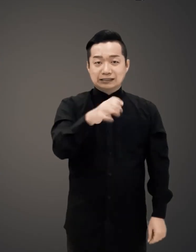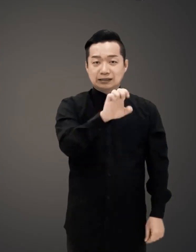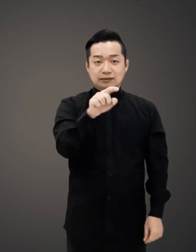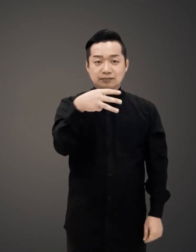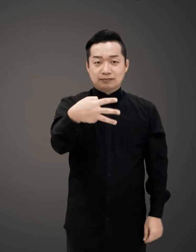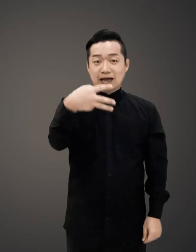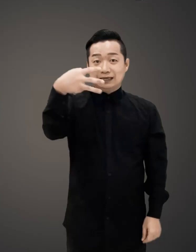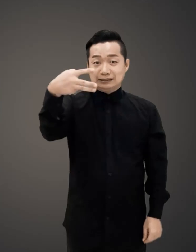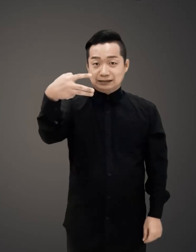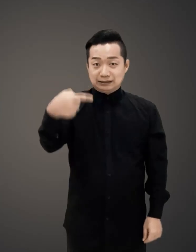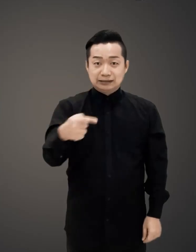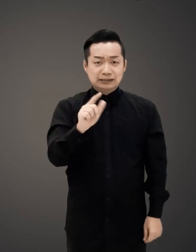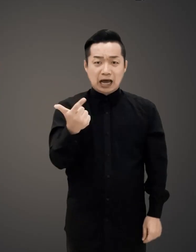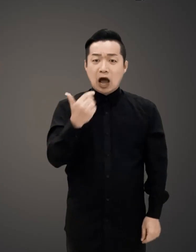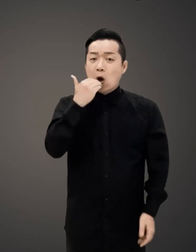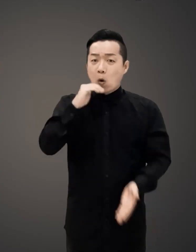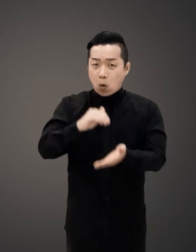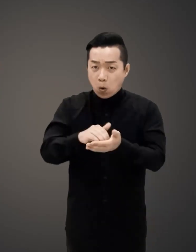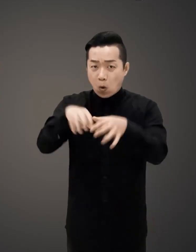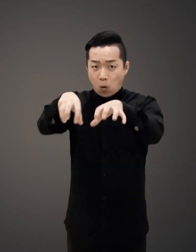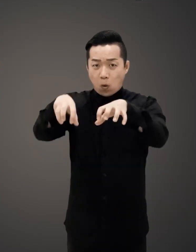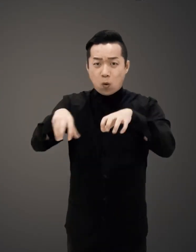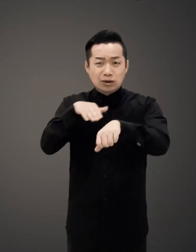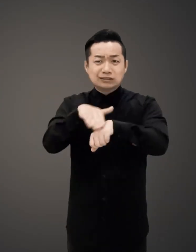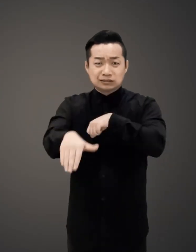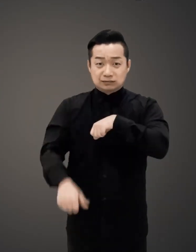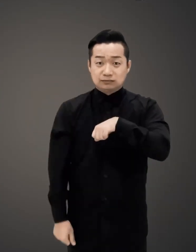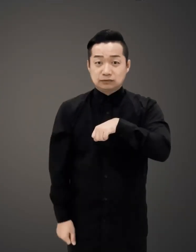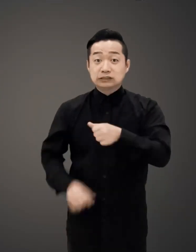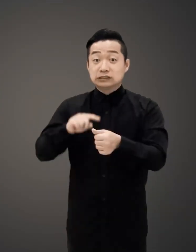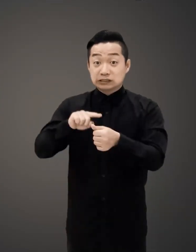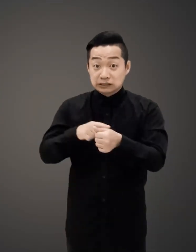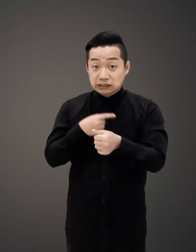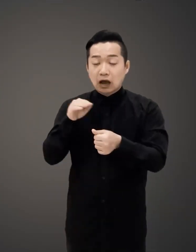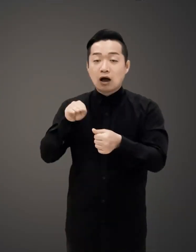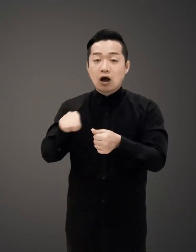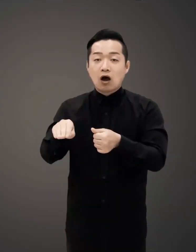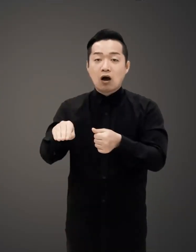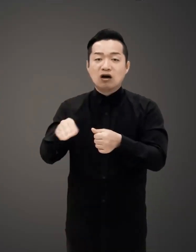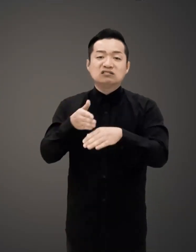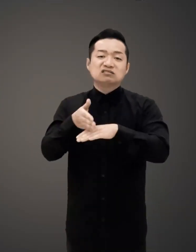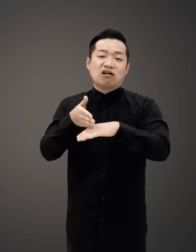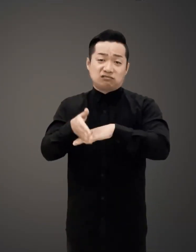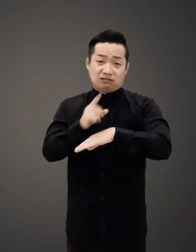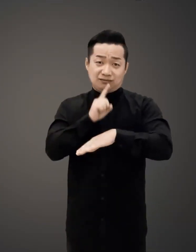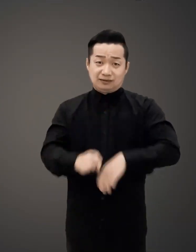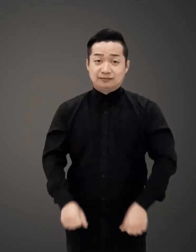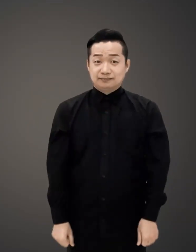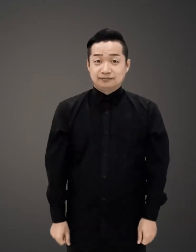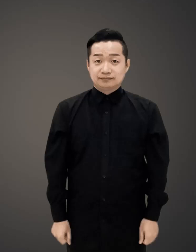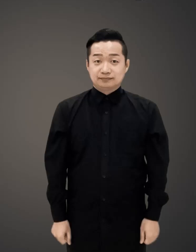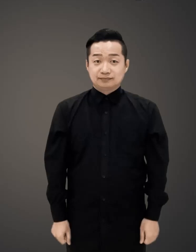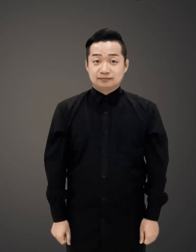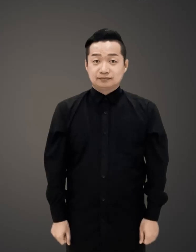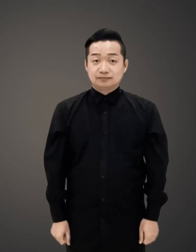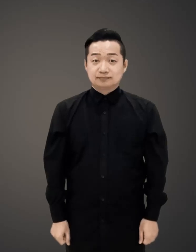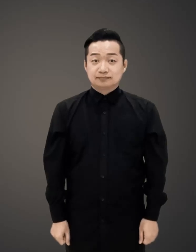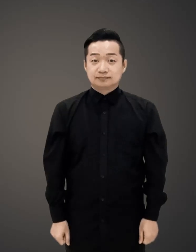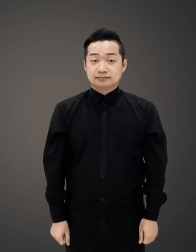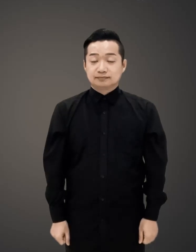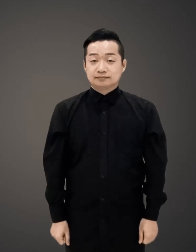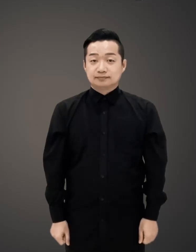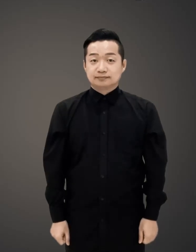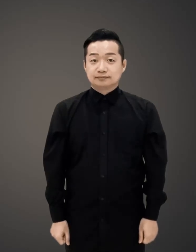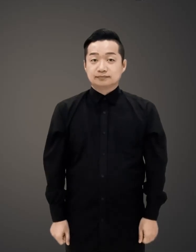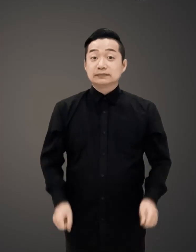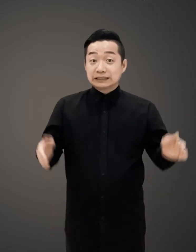아니라 돌을 깨서 놓은 포석도로 같은 것들이다 보니 자동차가 천천히 달릴 수밖에 없습니다. 근데